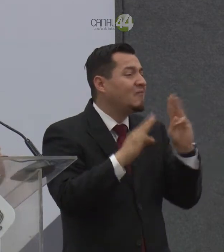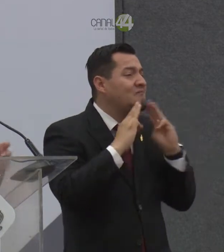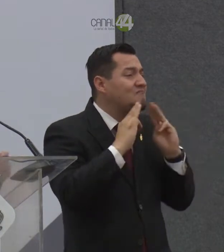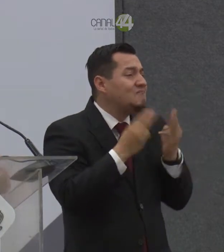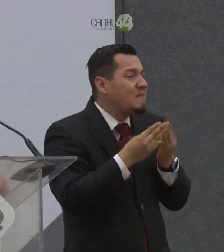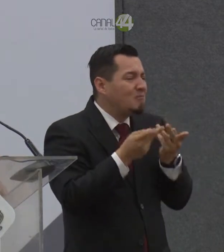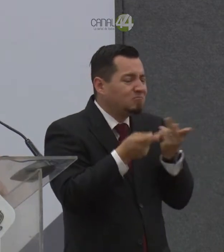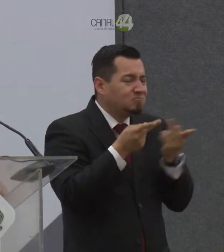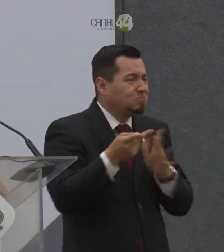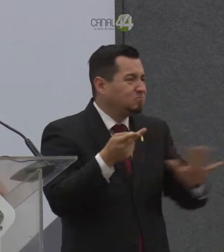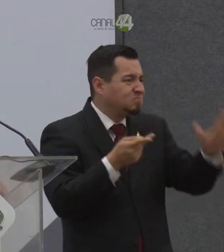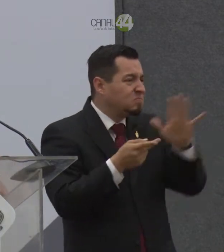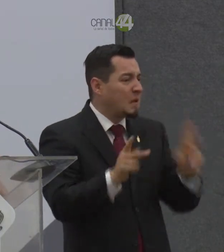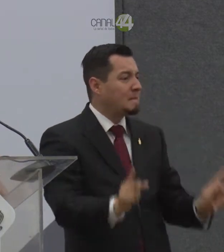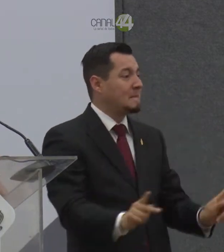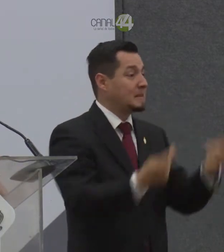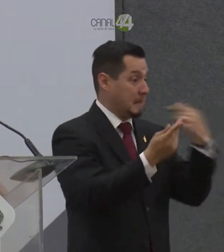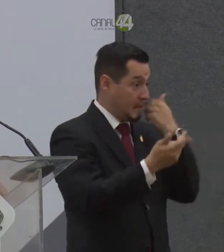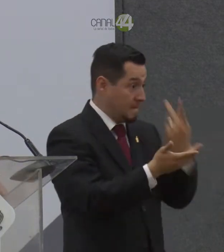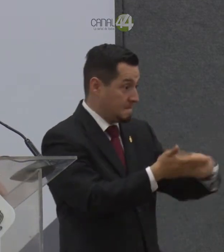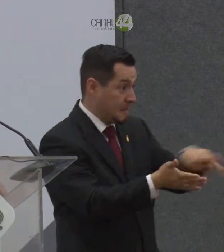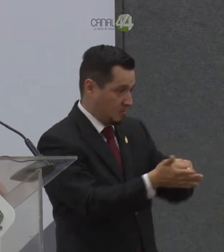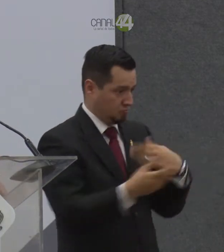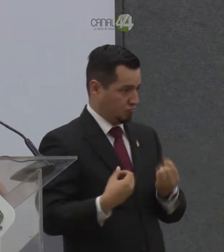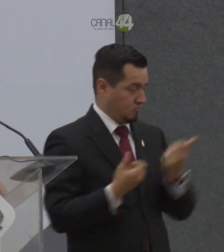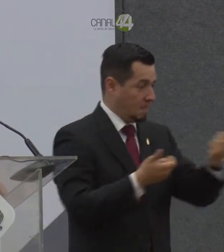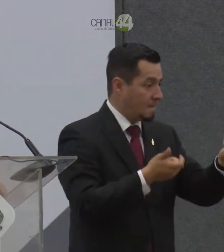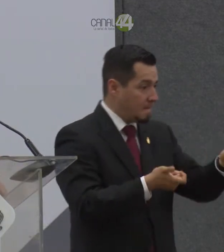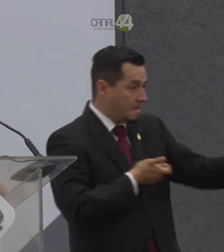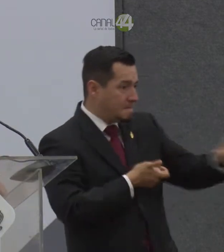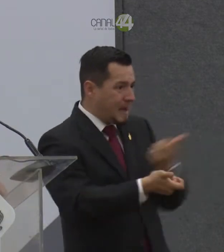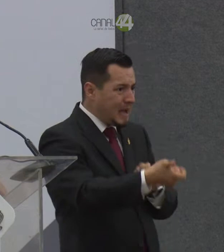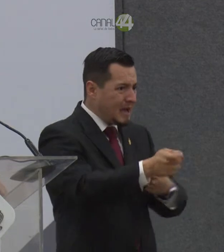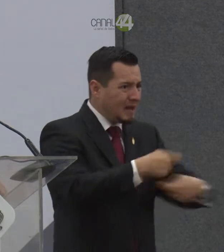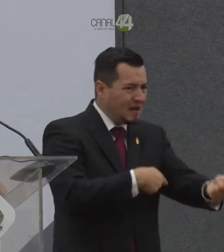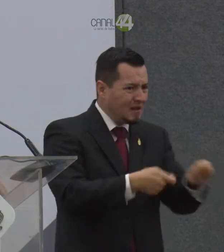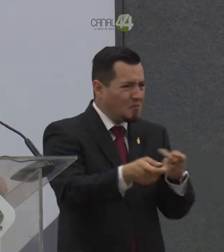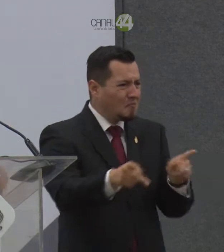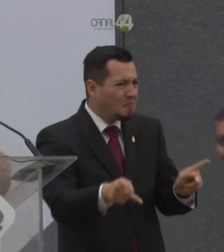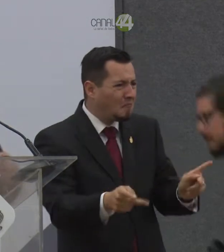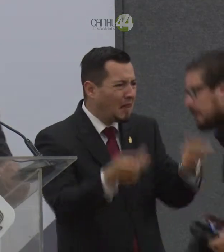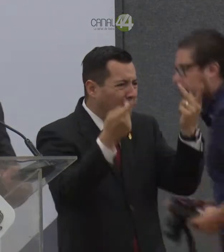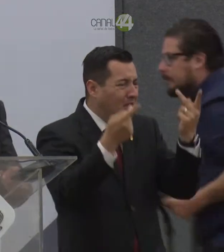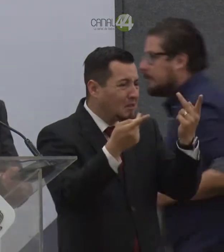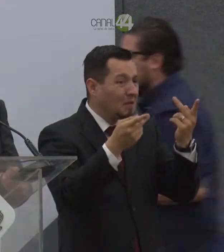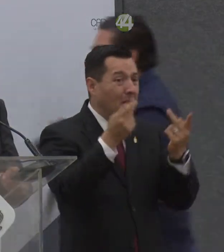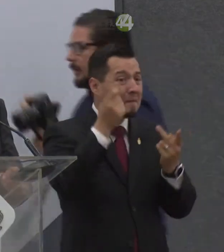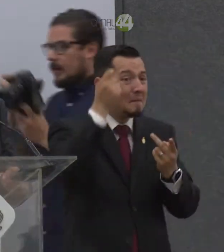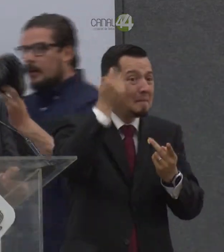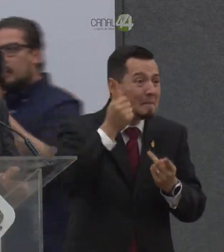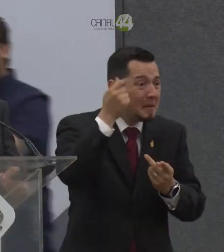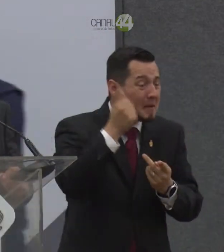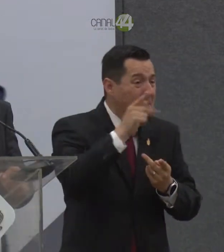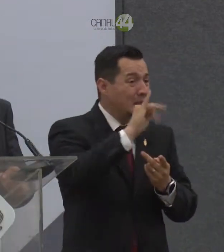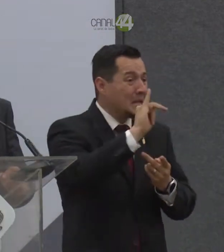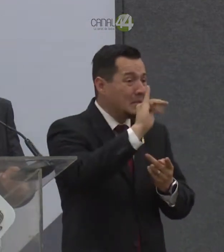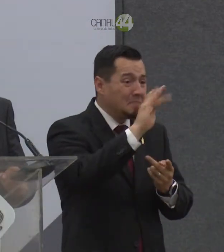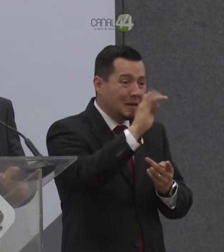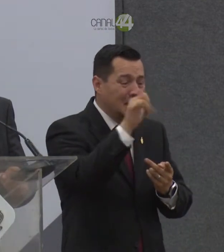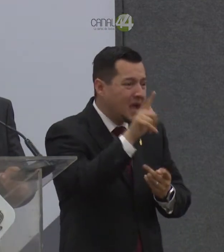completa, estructurada de ventas de plazas para los maestros. Pensiones del Estado